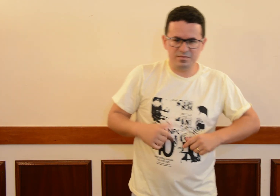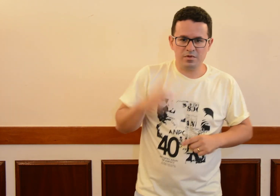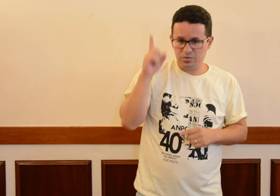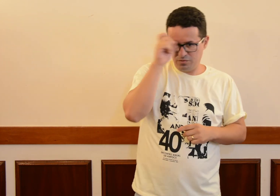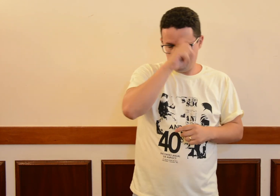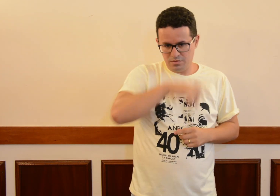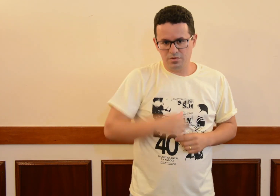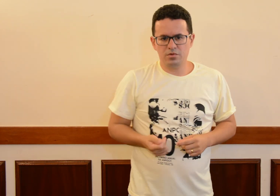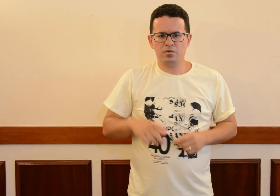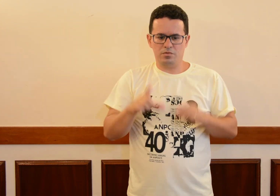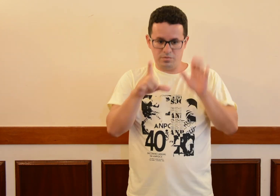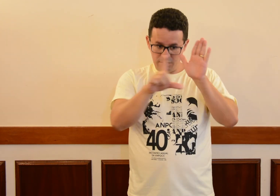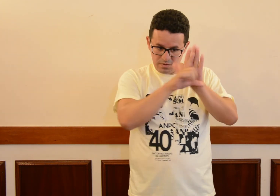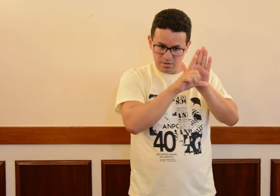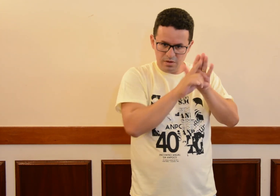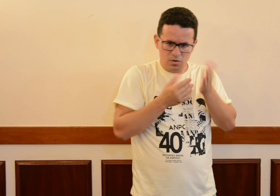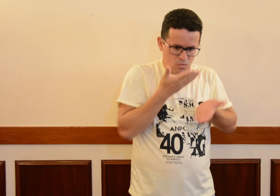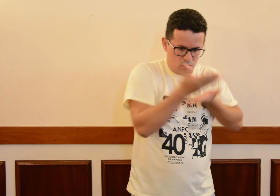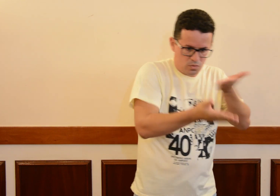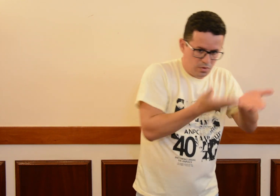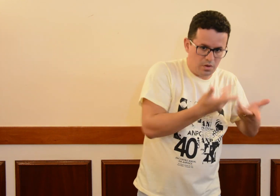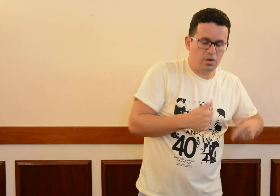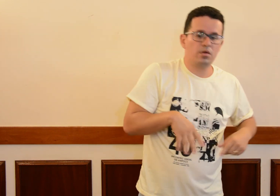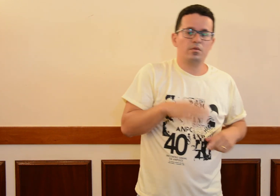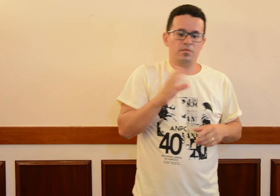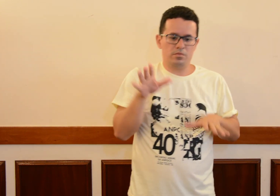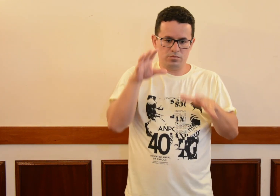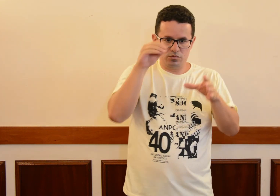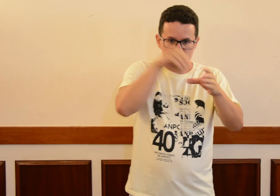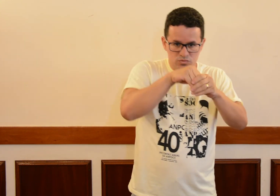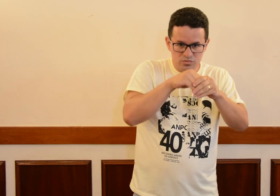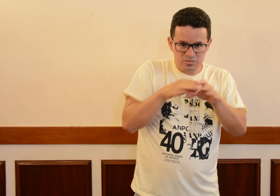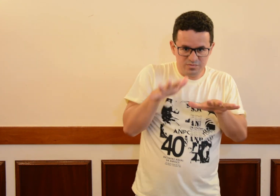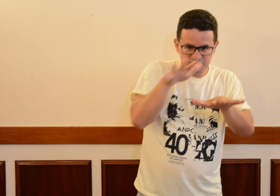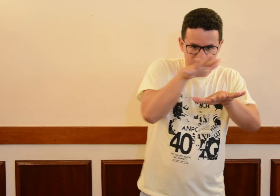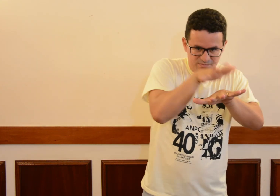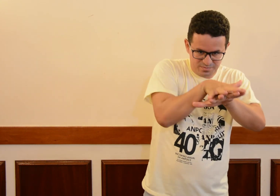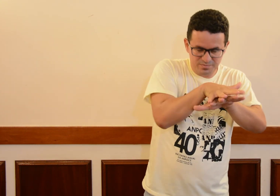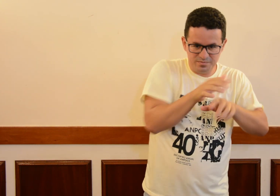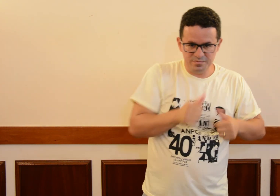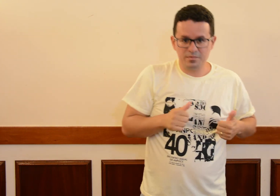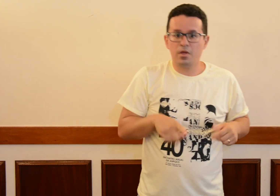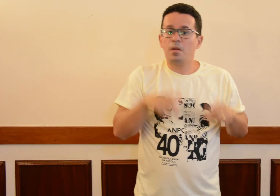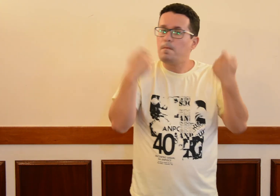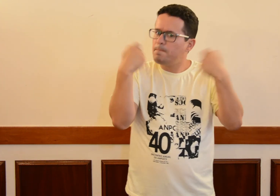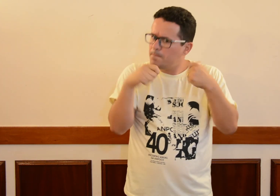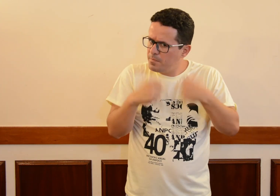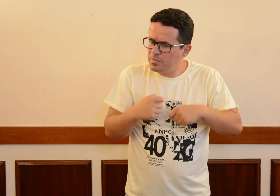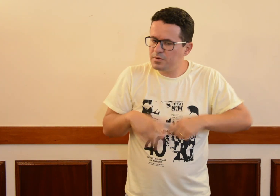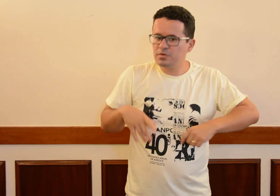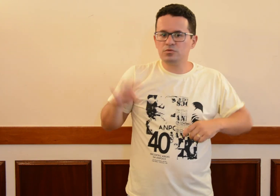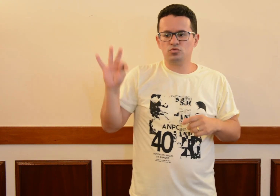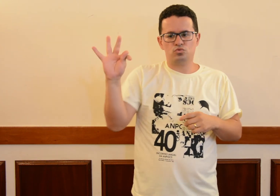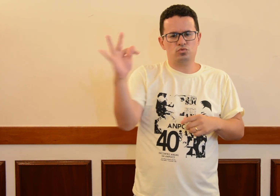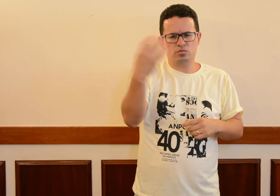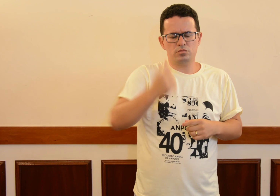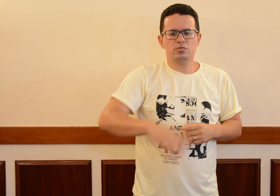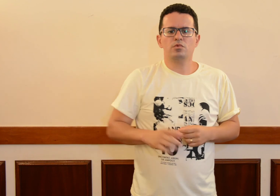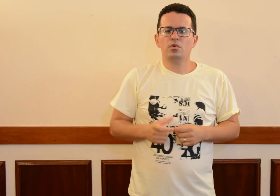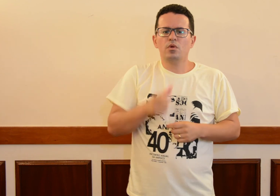lei, um apoio para a promoção de sua inclusão social, lança luz sobre a necessidade de problematizarmos o caráter individualista